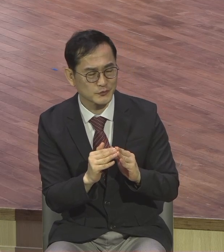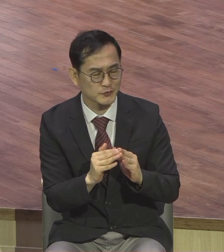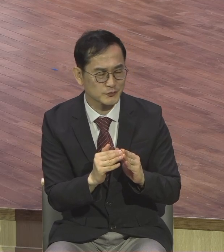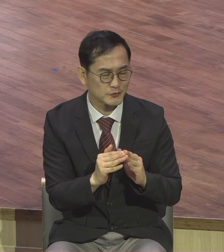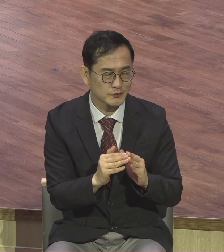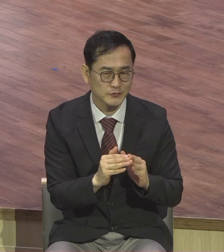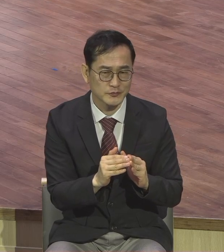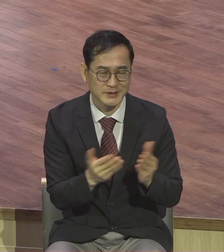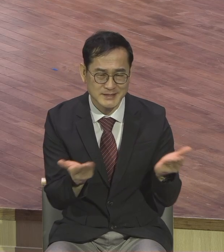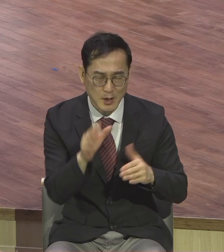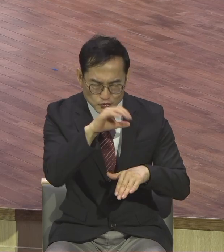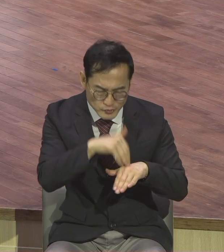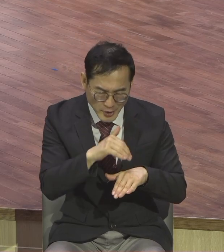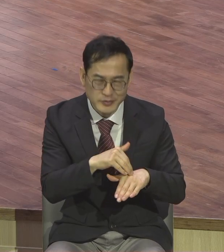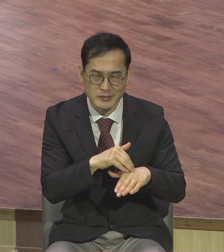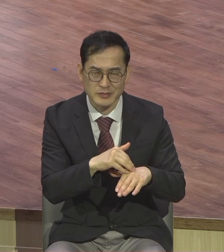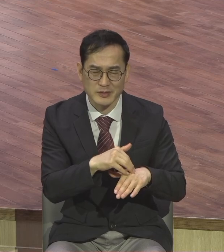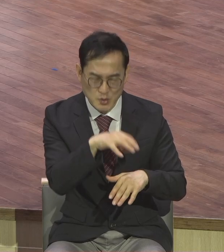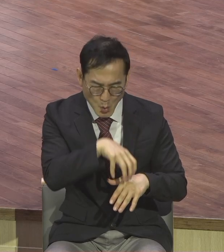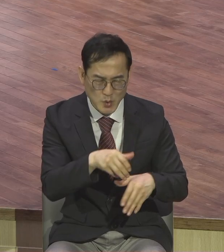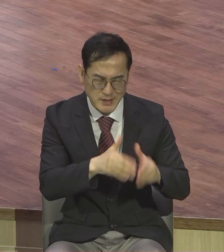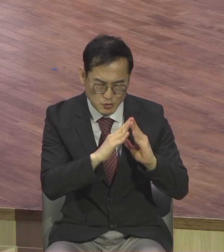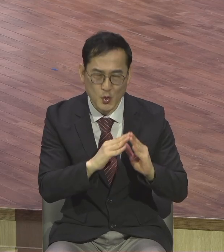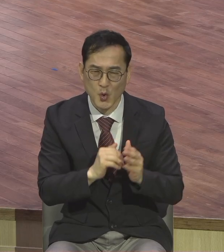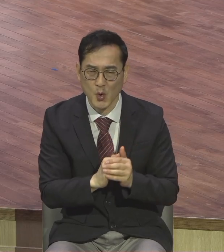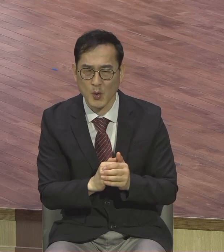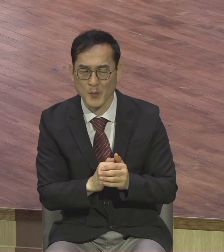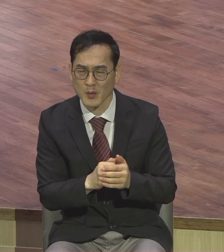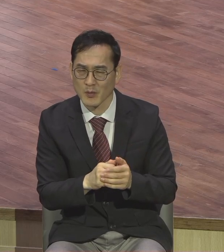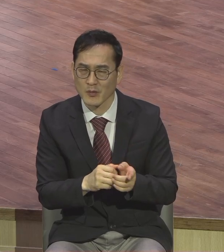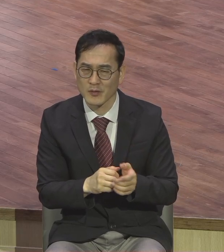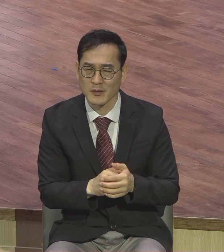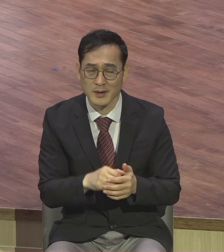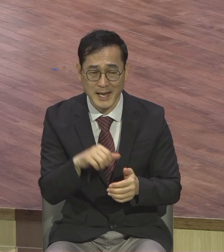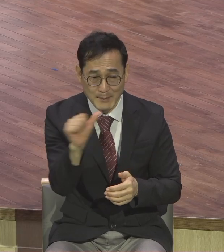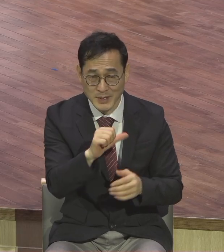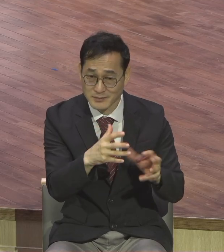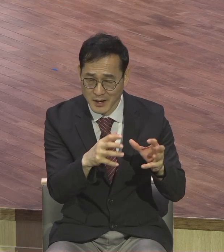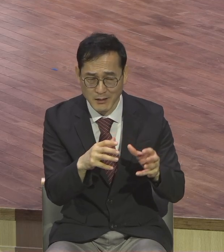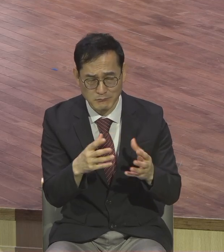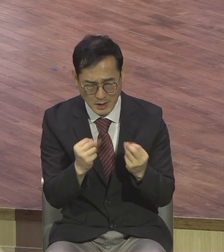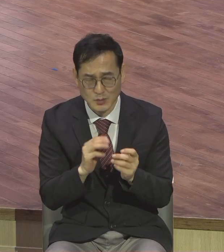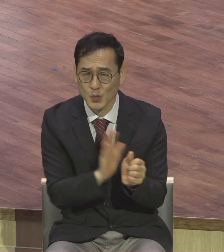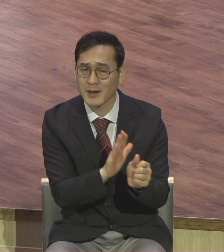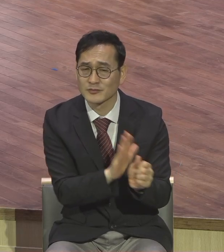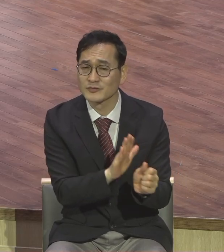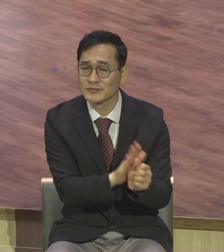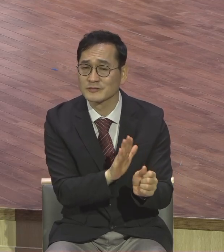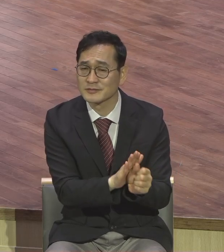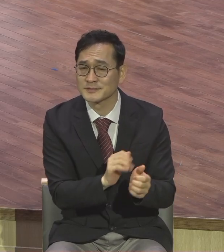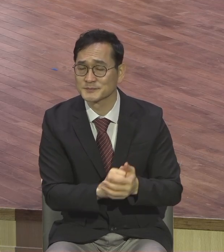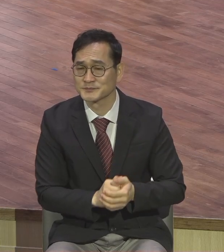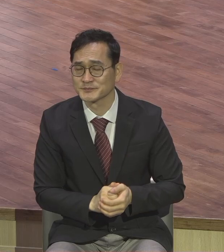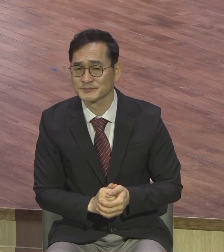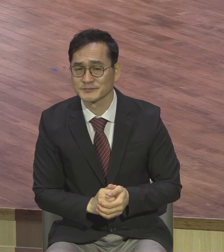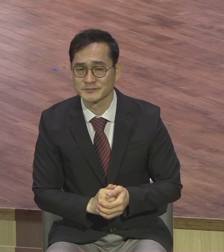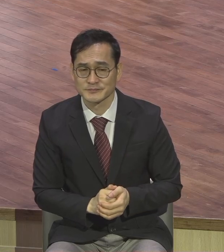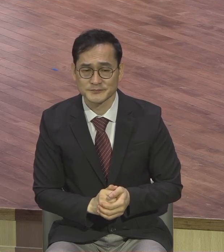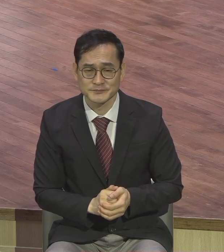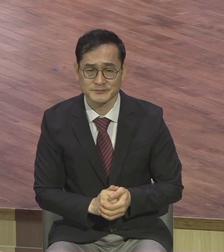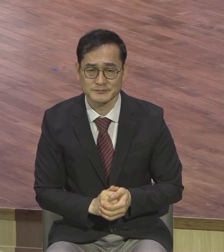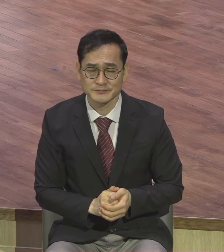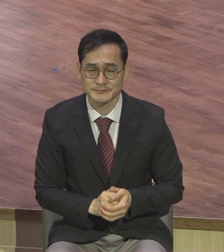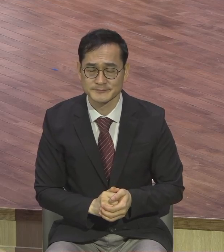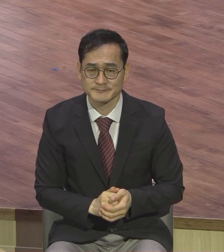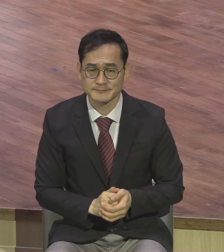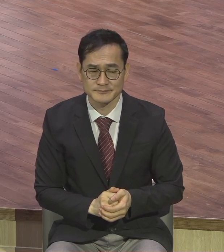직업 훈련 세우고 많은 전문가들 보내가지고 그 아프가니스탄의 이 문제를 해결해 주기 위해서